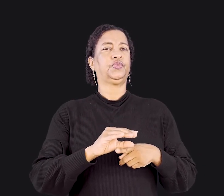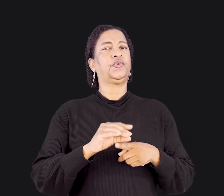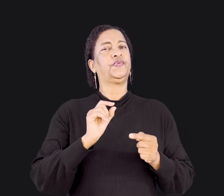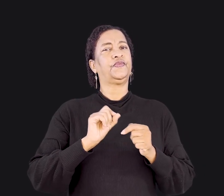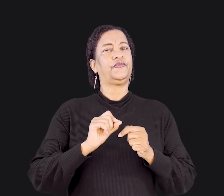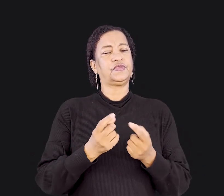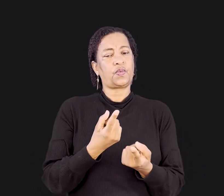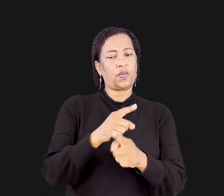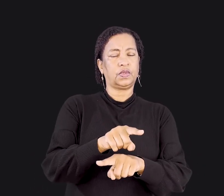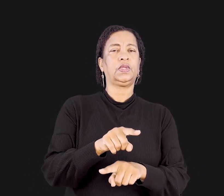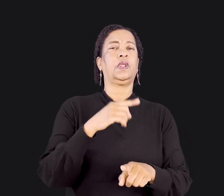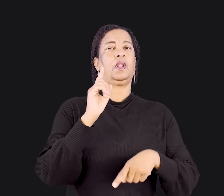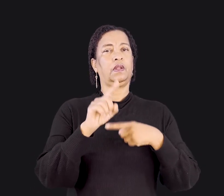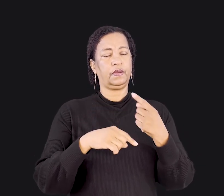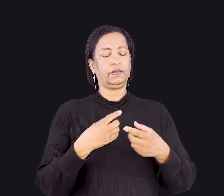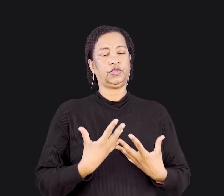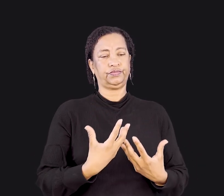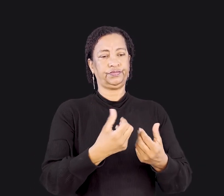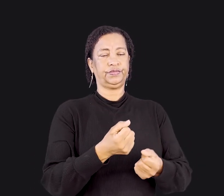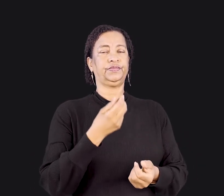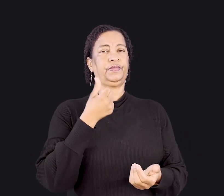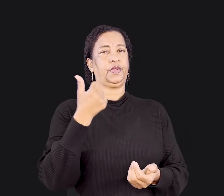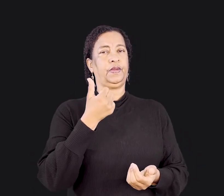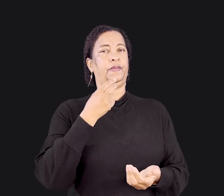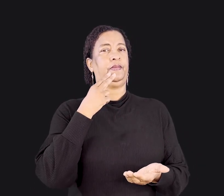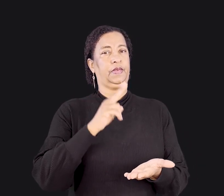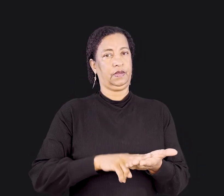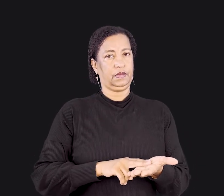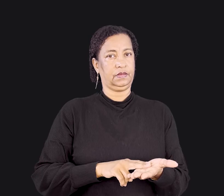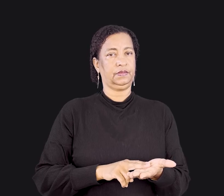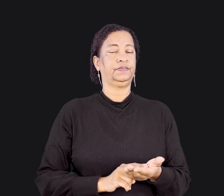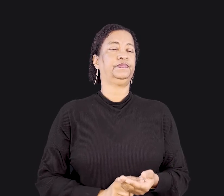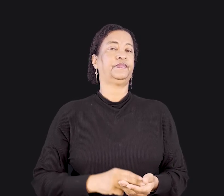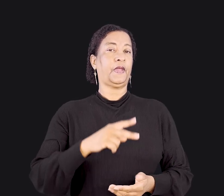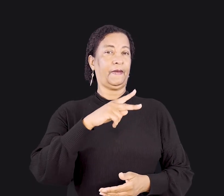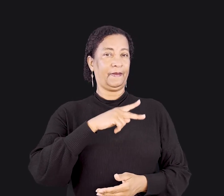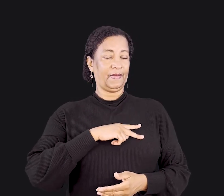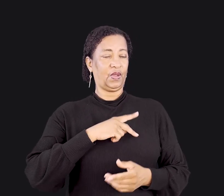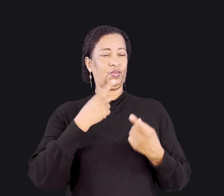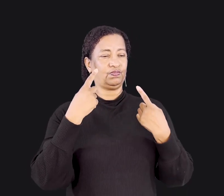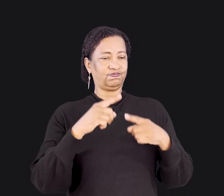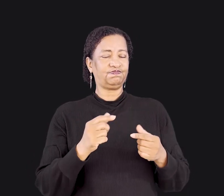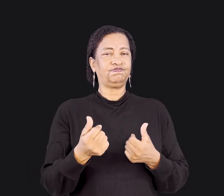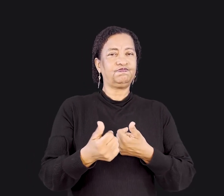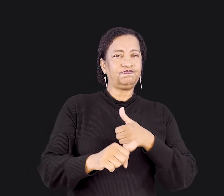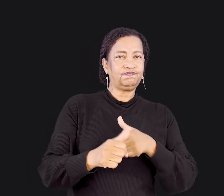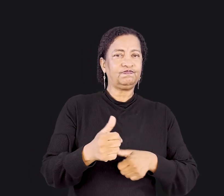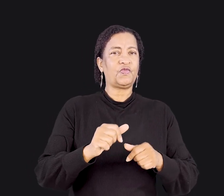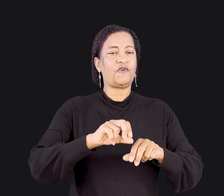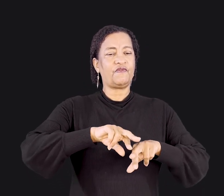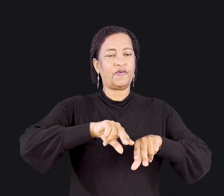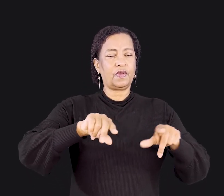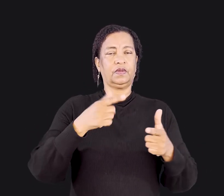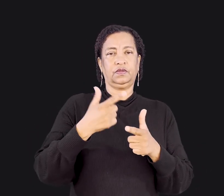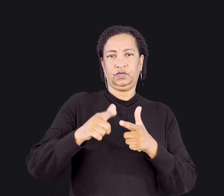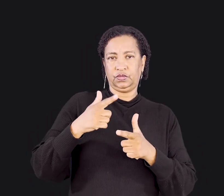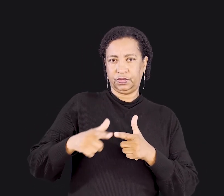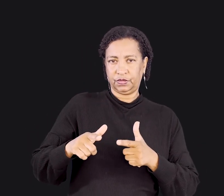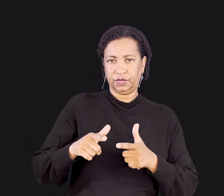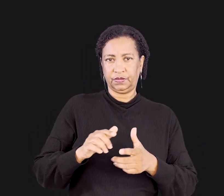ele depois de receberem a sua primeira carta. Nela, Paulo combateu e tentou corrigir vários problemas.